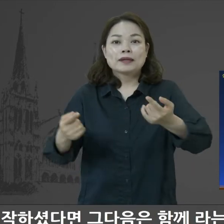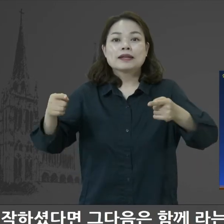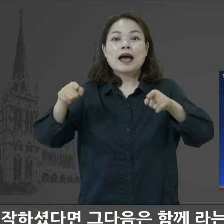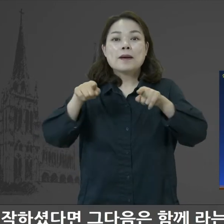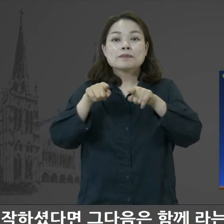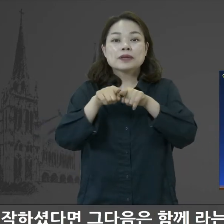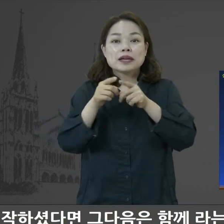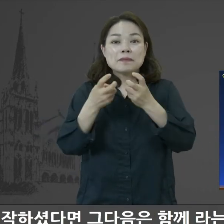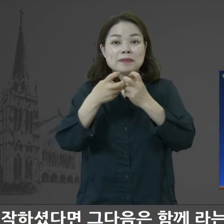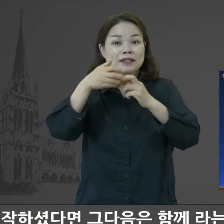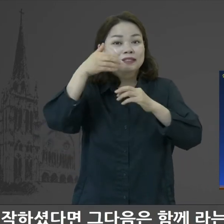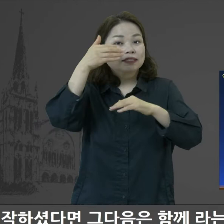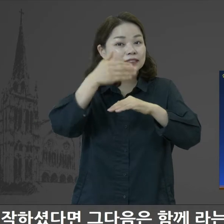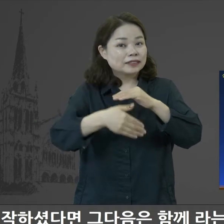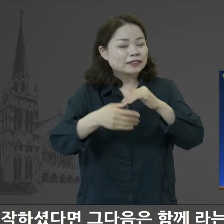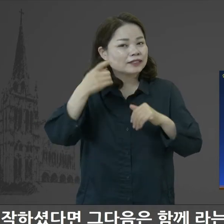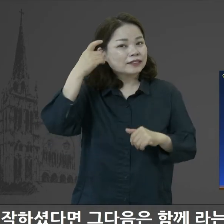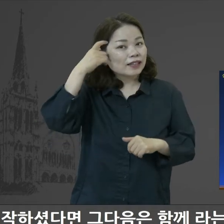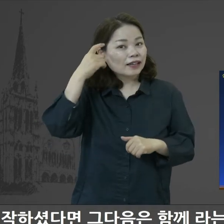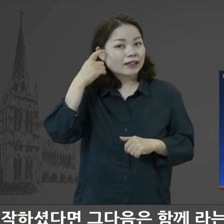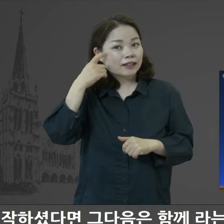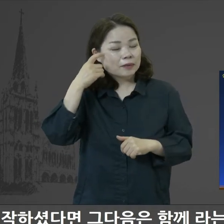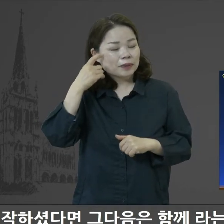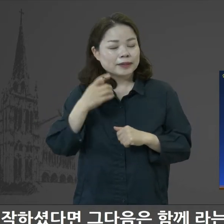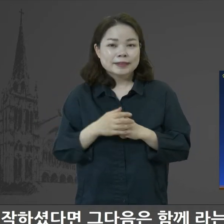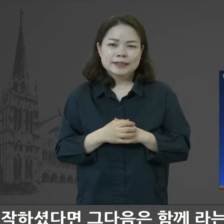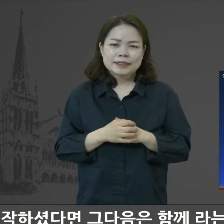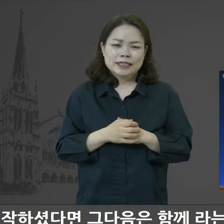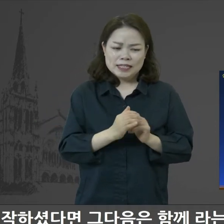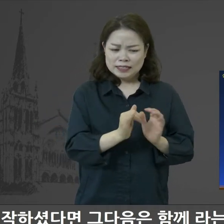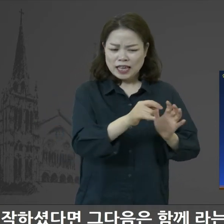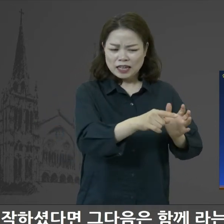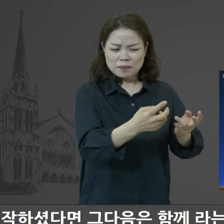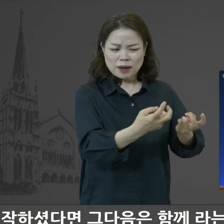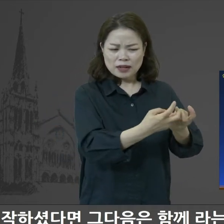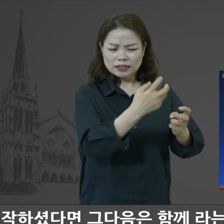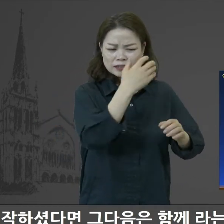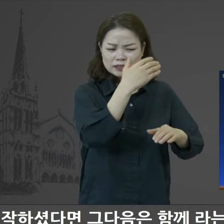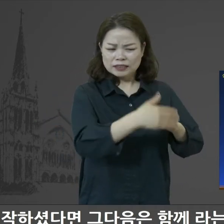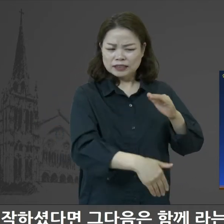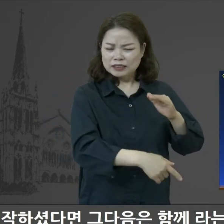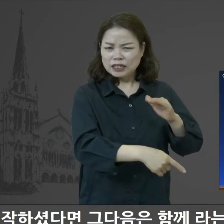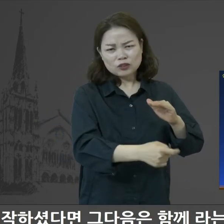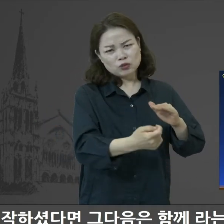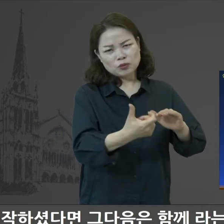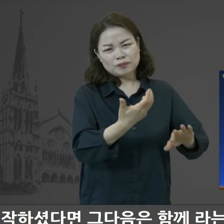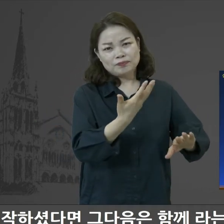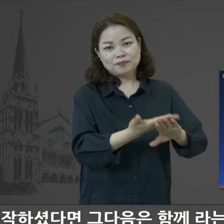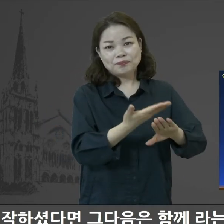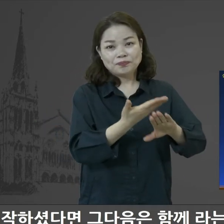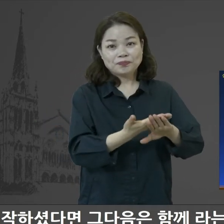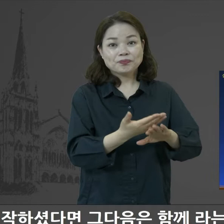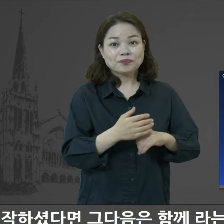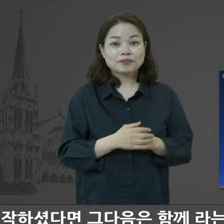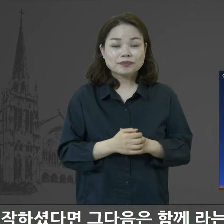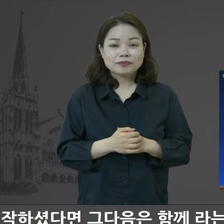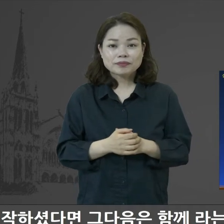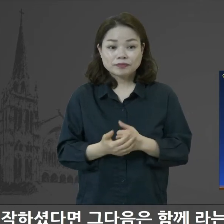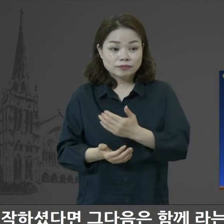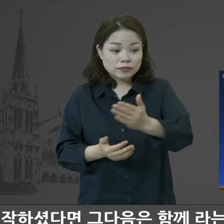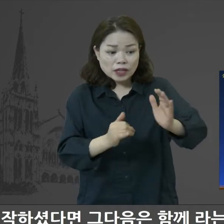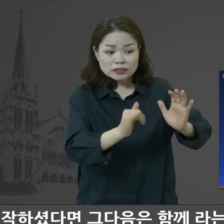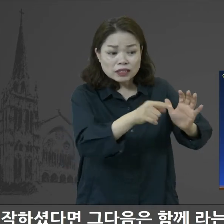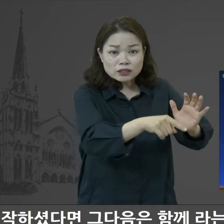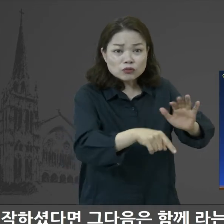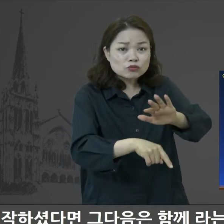함께라는 방식 생각해 보면 이것은 세상의 방식을 거스르는 방식이라고 생각합니다. 여러분,